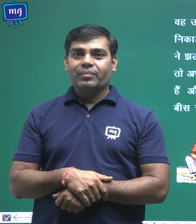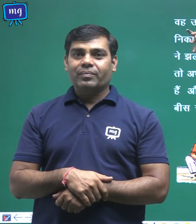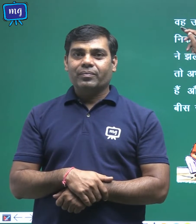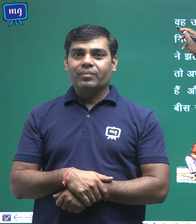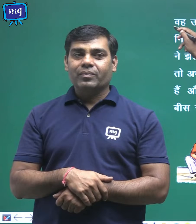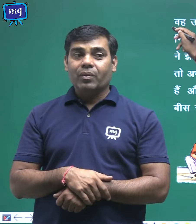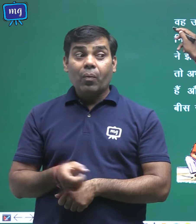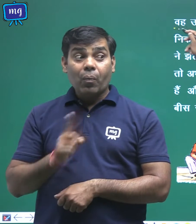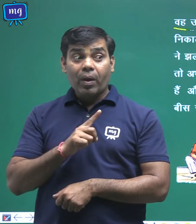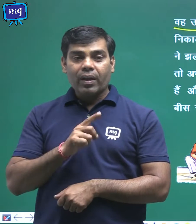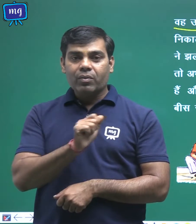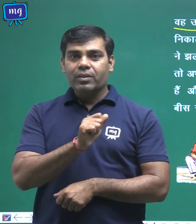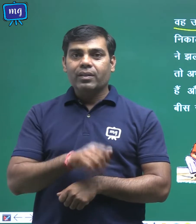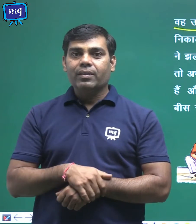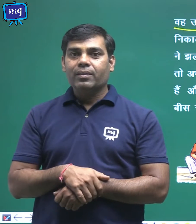वह उसकी